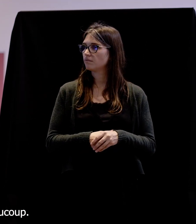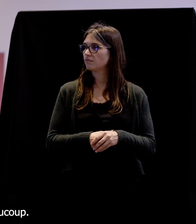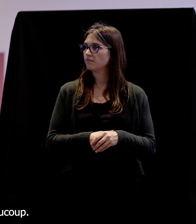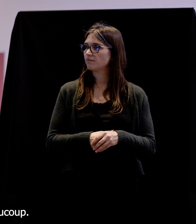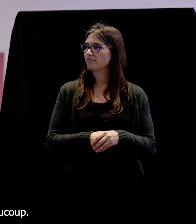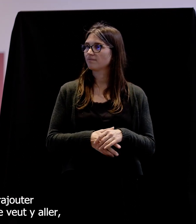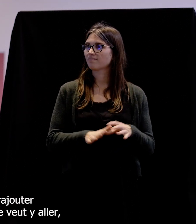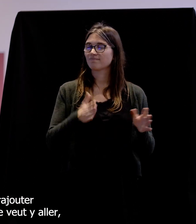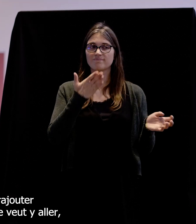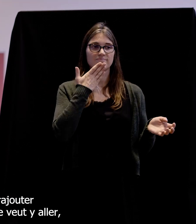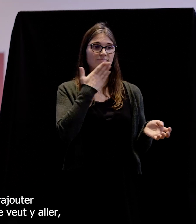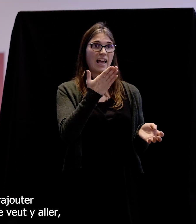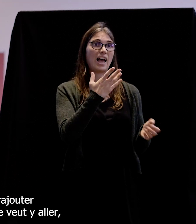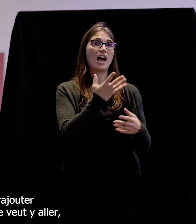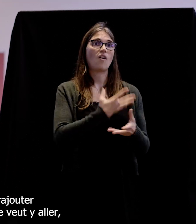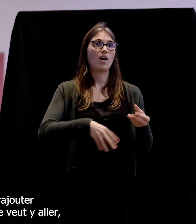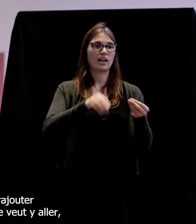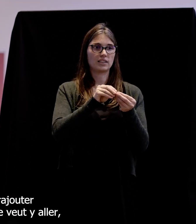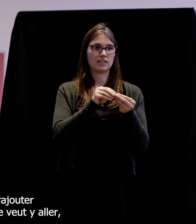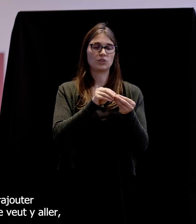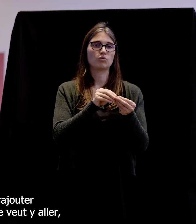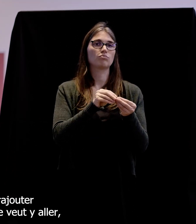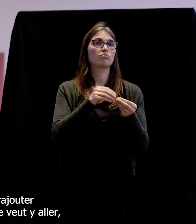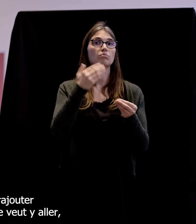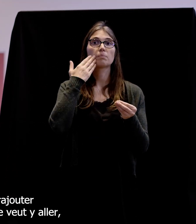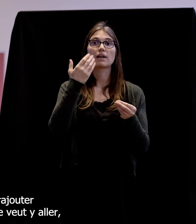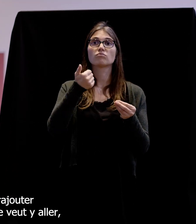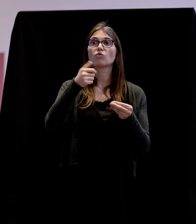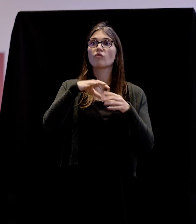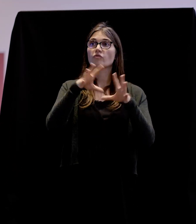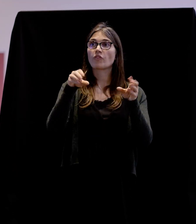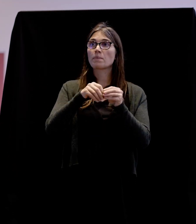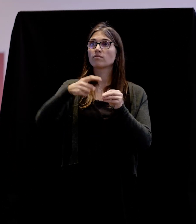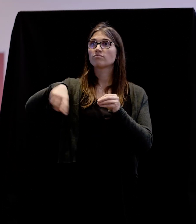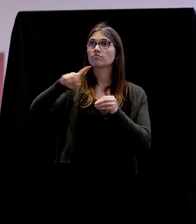Merci beaucoup. Je voulais rajouter que si une famille veut y aller,